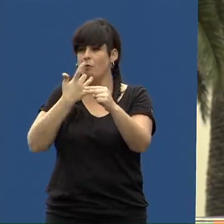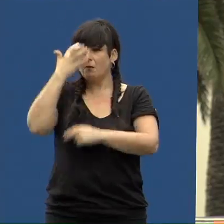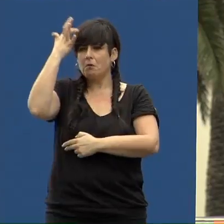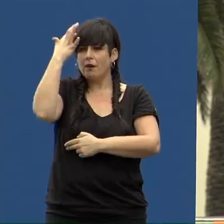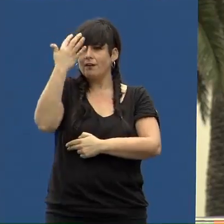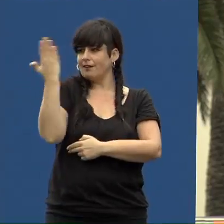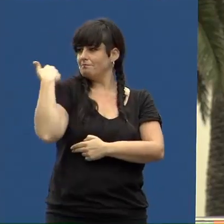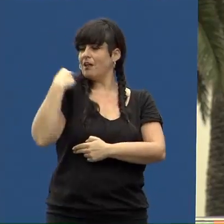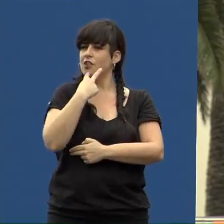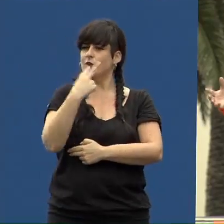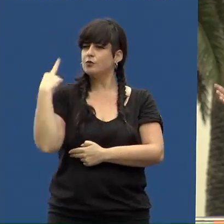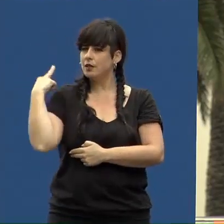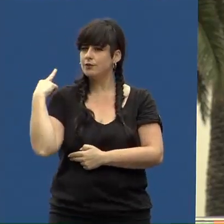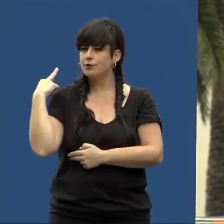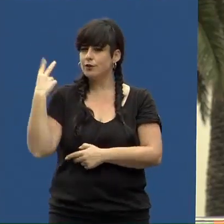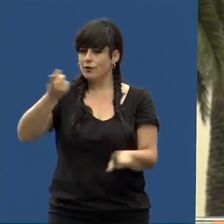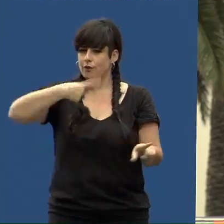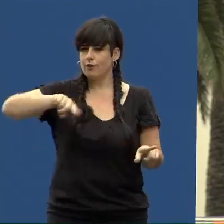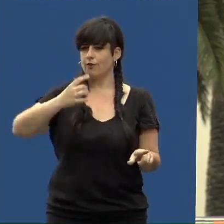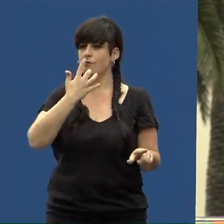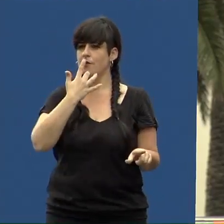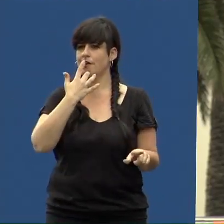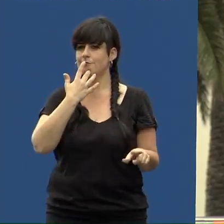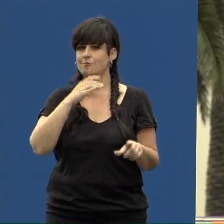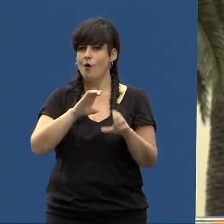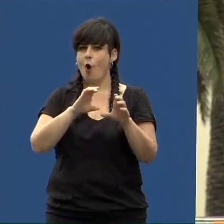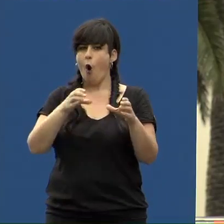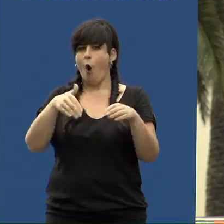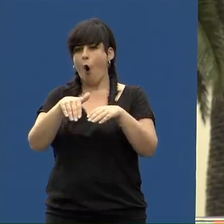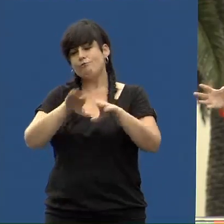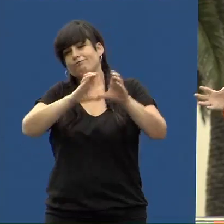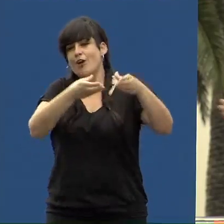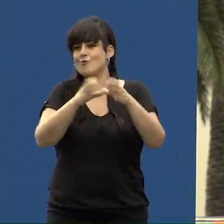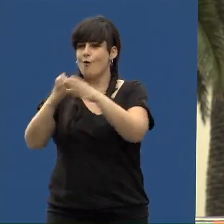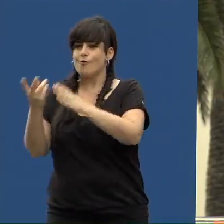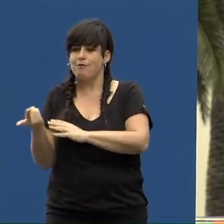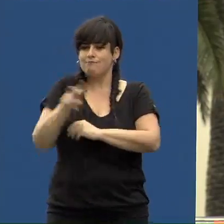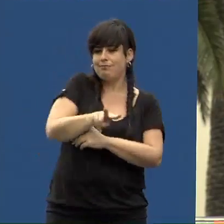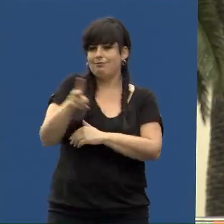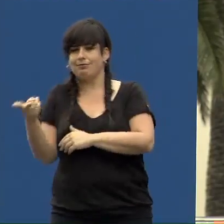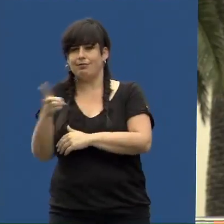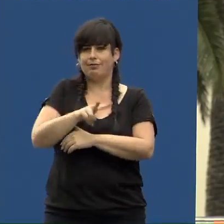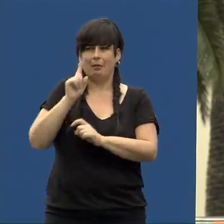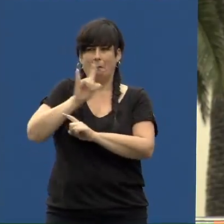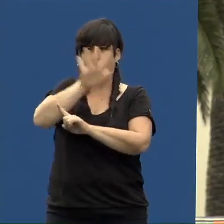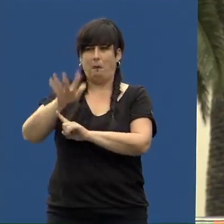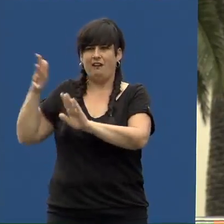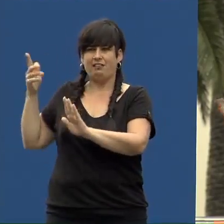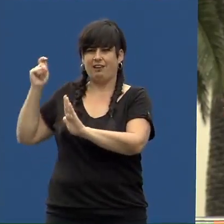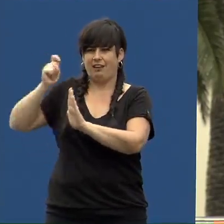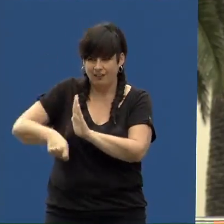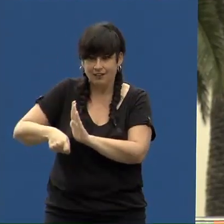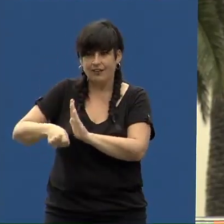solo 2 años? Que íbamos a acabar con el maldito bipartidismo que parecía una condena que no iba a terminarse